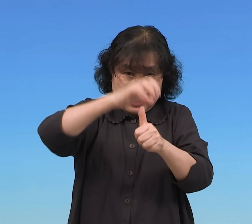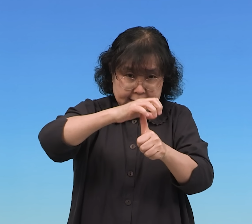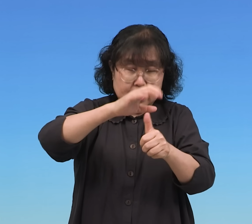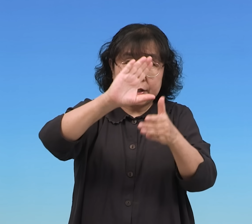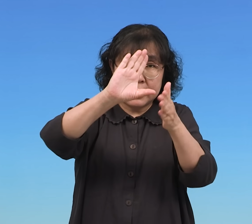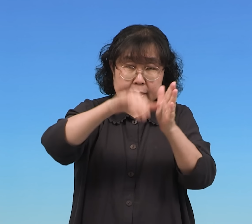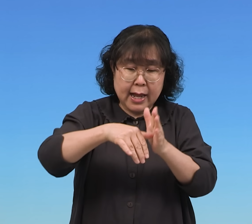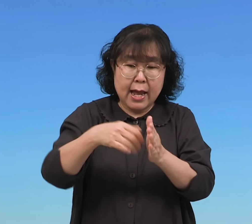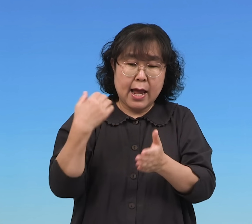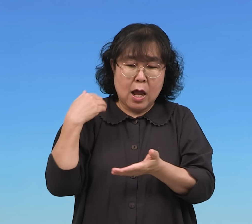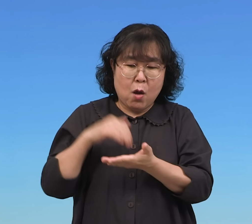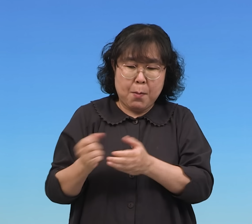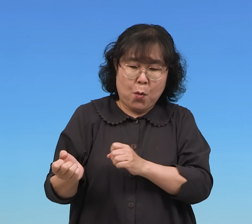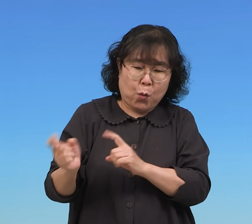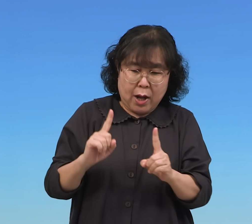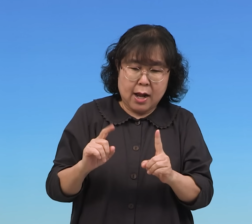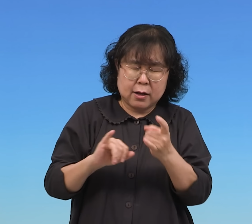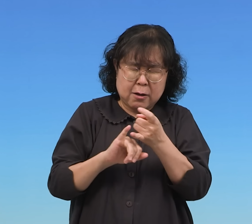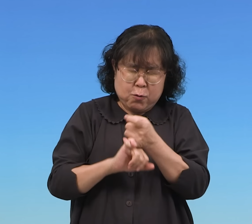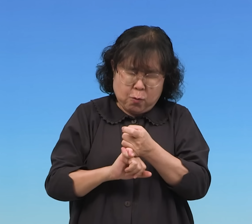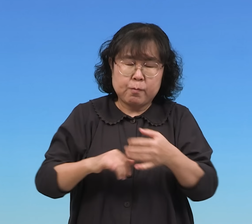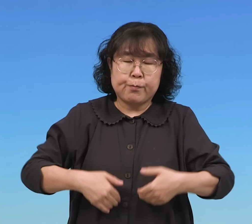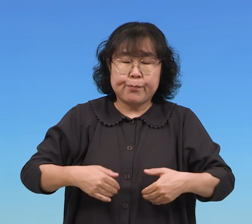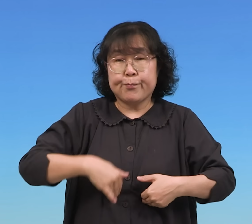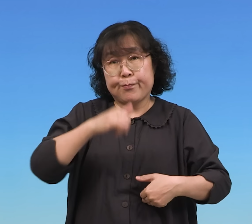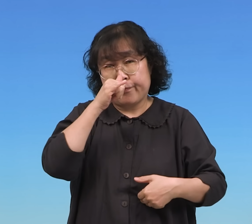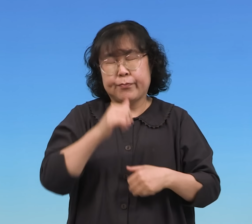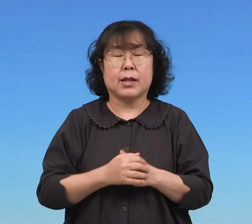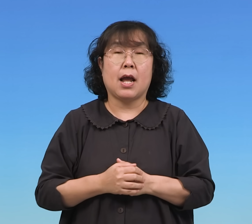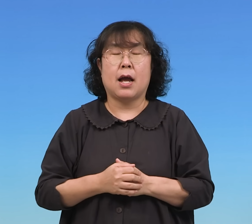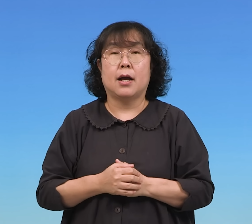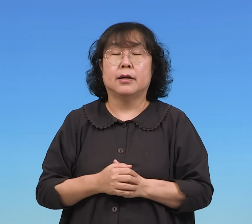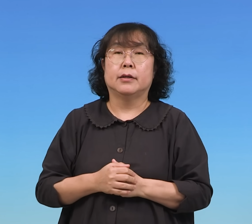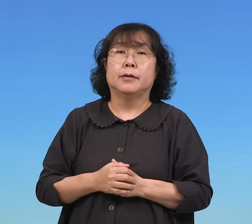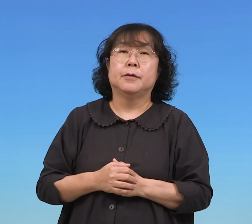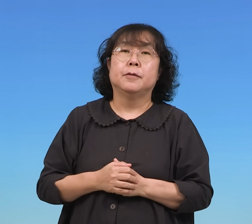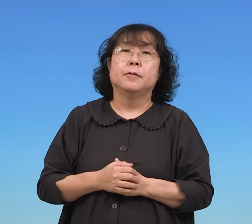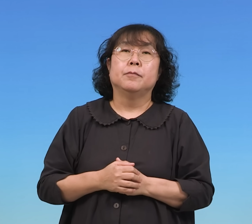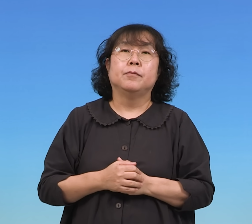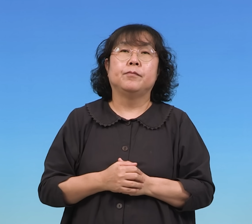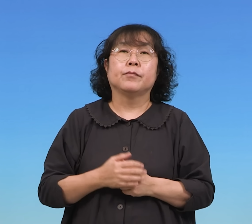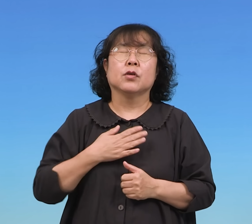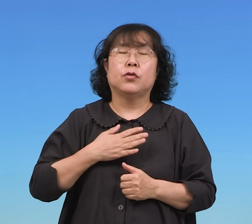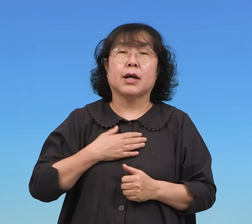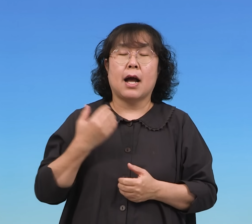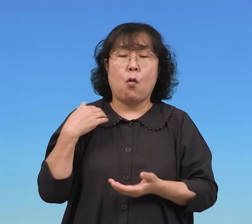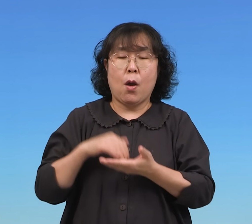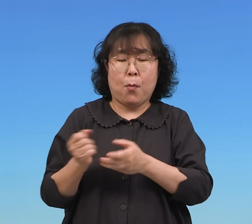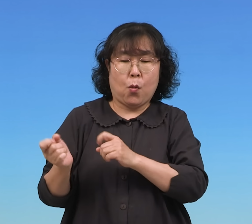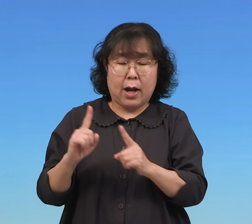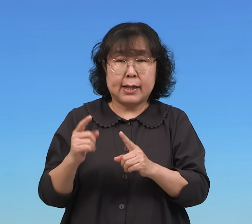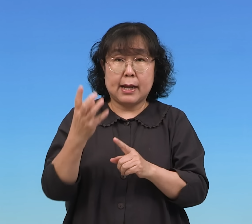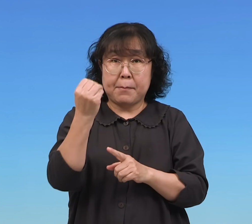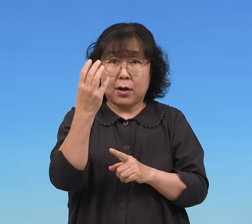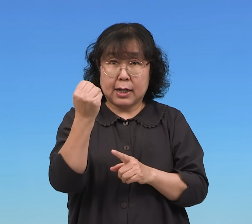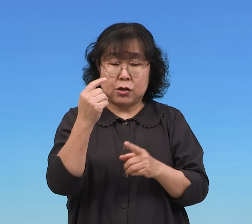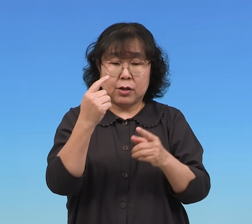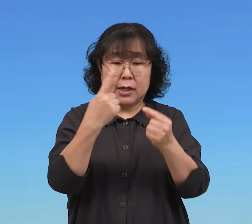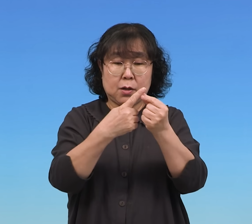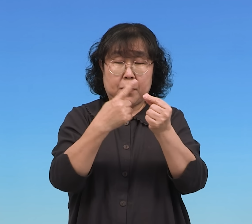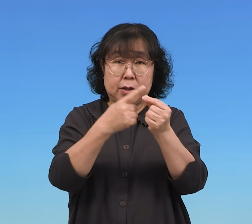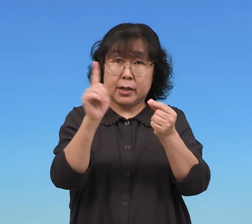있다는 걸 말씀을 좀 드리고 싶습니다. 오늘 여러분 고통스러운 한계에 갇히게 될 때 우리가 회복해야 될 몇 가지 중에